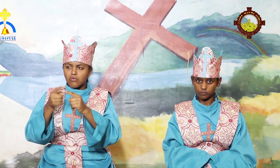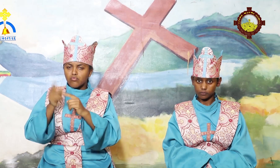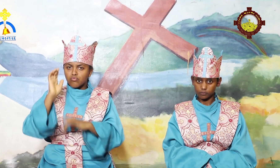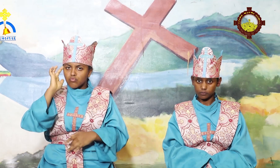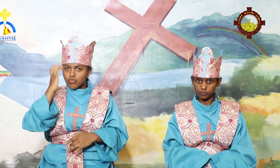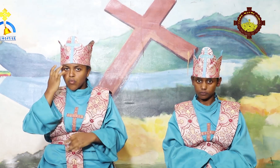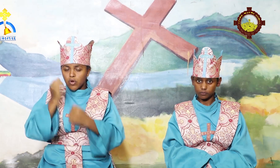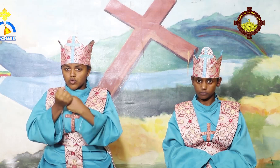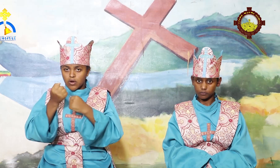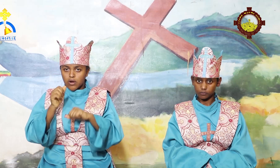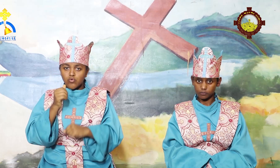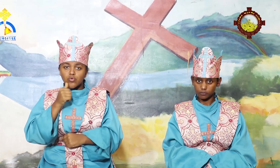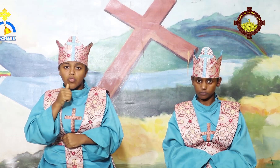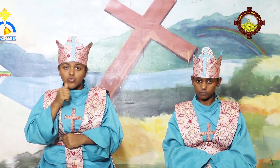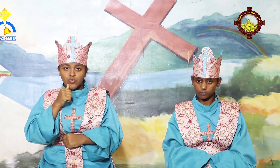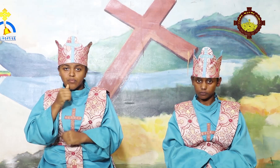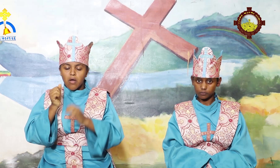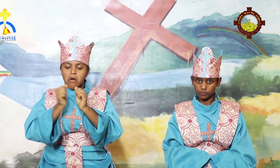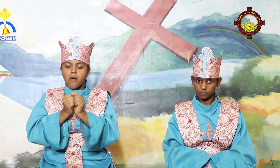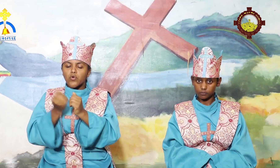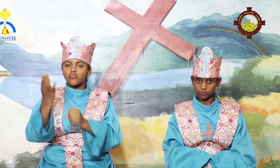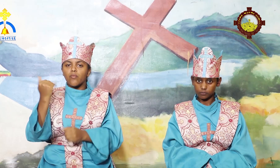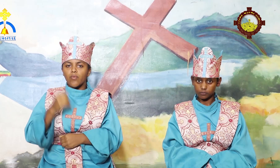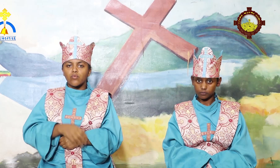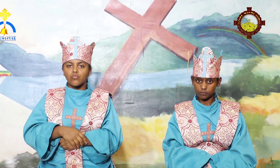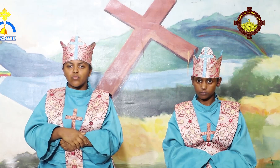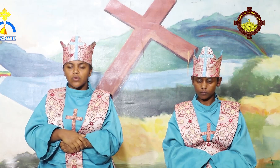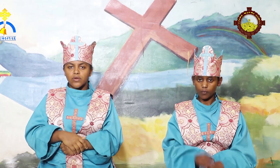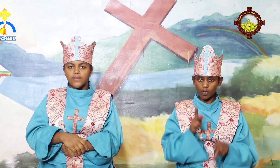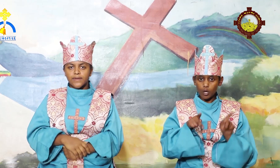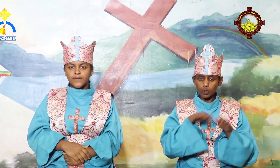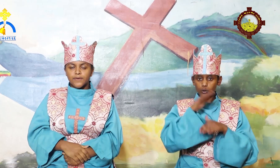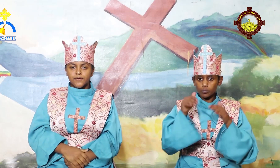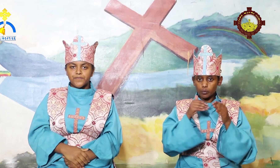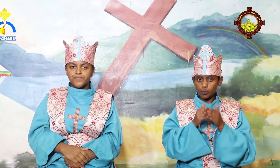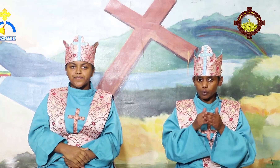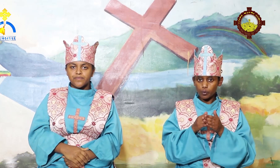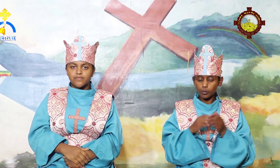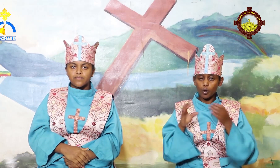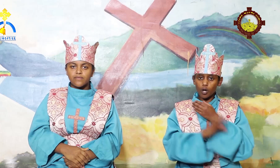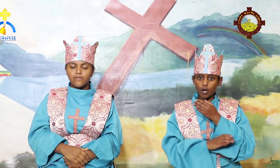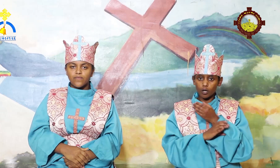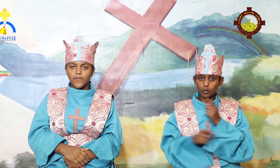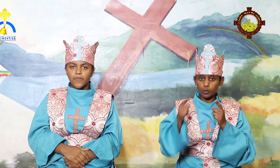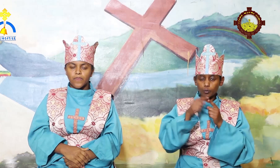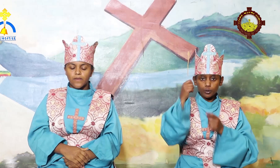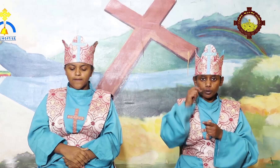ከክፎች አጋንንትና ከልዩ ልዩ ደዌያቸው ያዳናቸው ሴቶችም አብረውት ነበሩ። ህዝብ ሁሉ